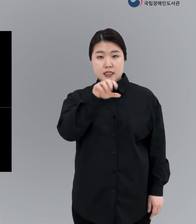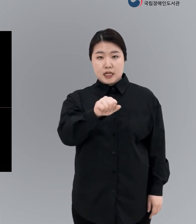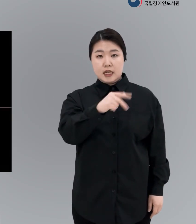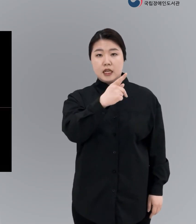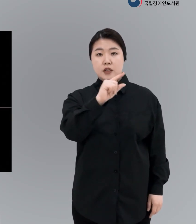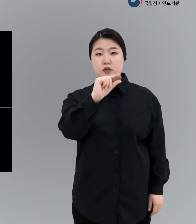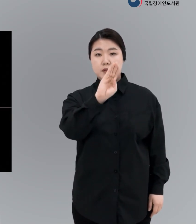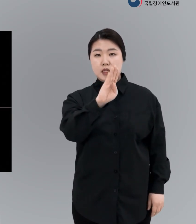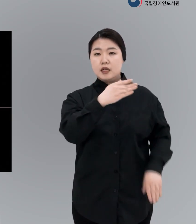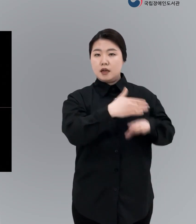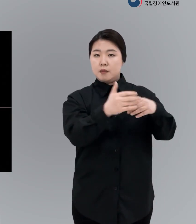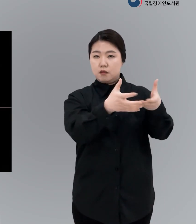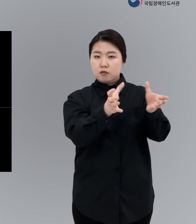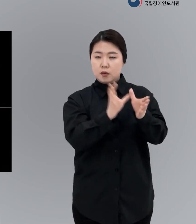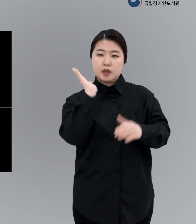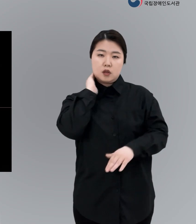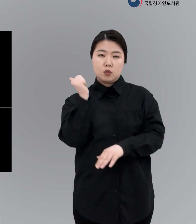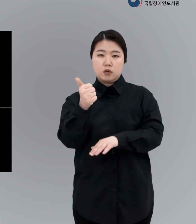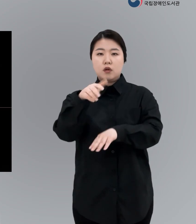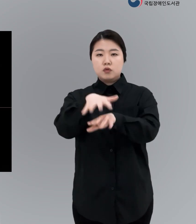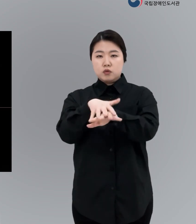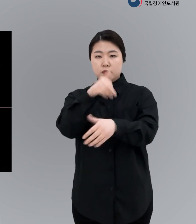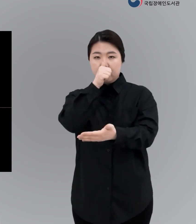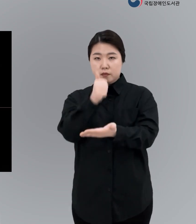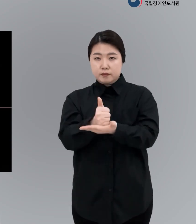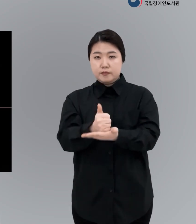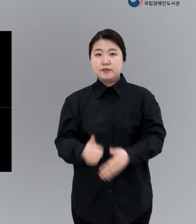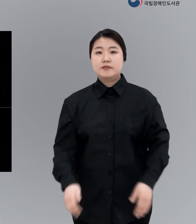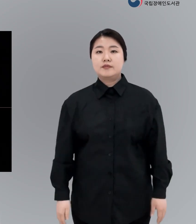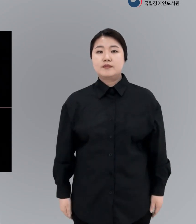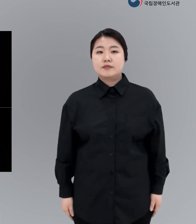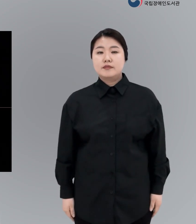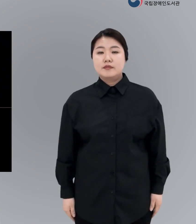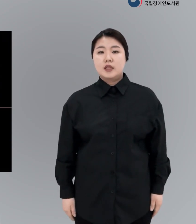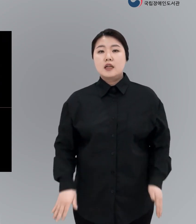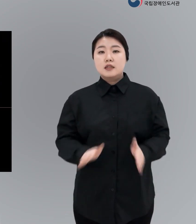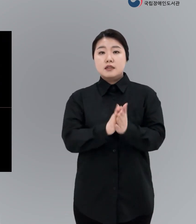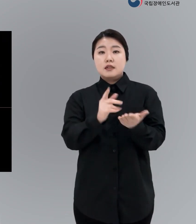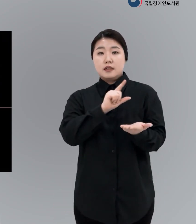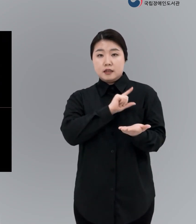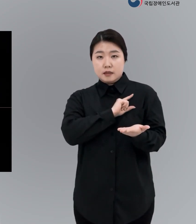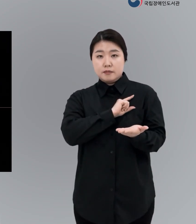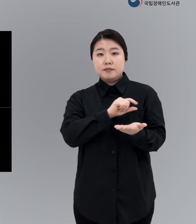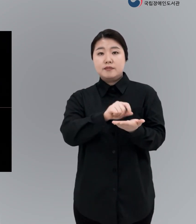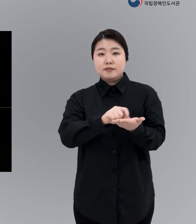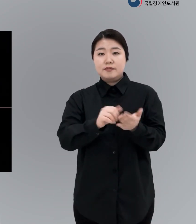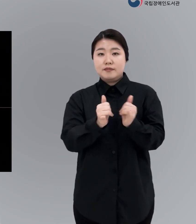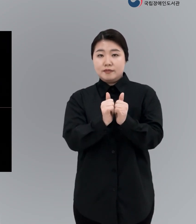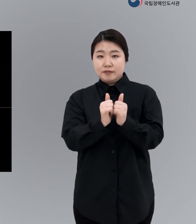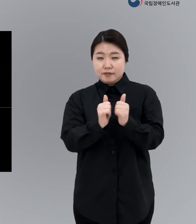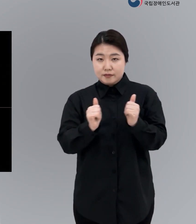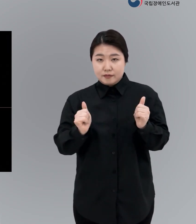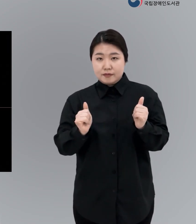러시아를 장악한 KGB 마피아와 대통령의 조직범죄. 도서명 푸틴의 사람들.